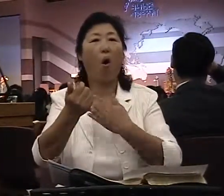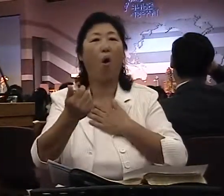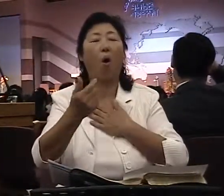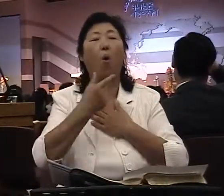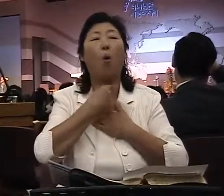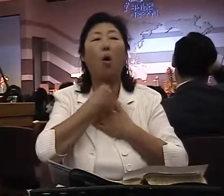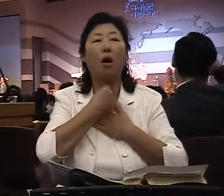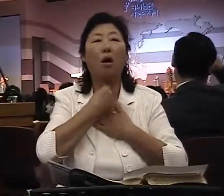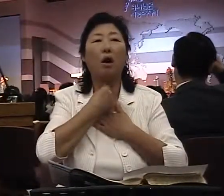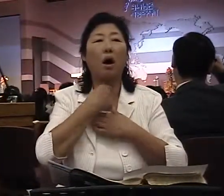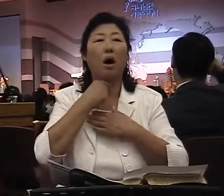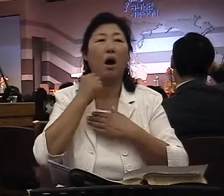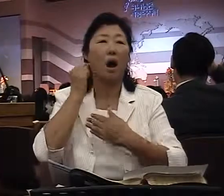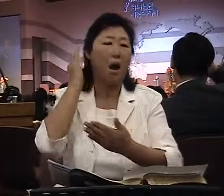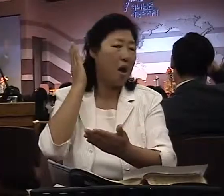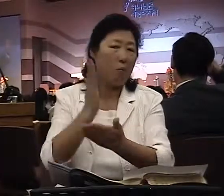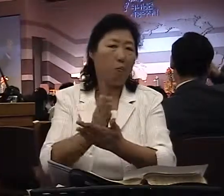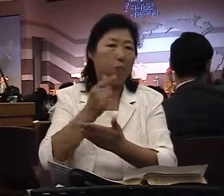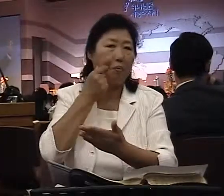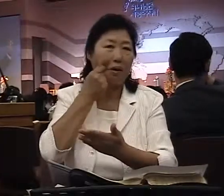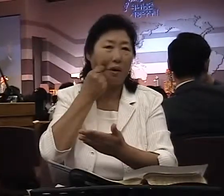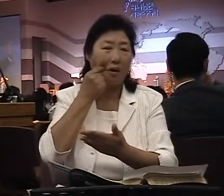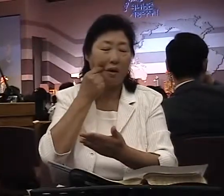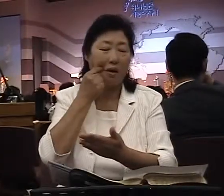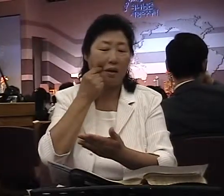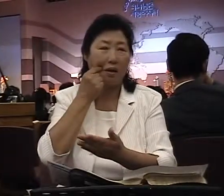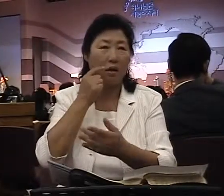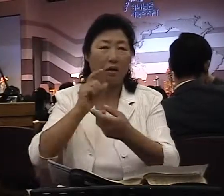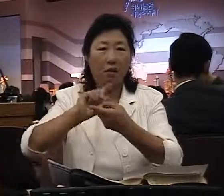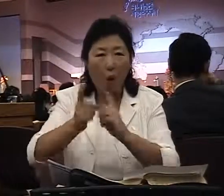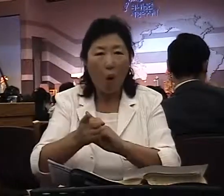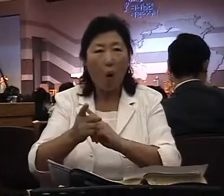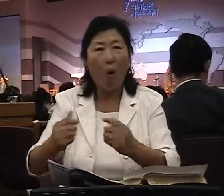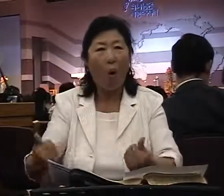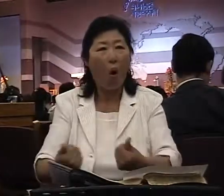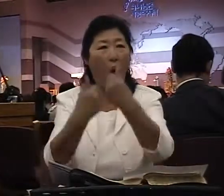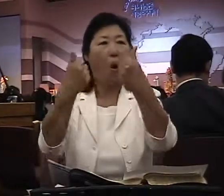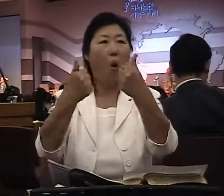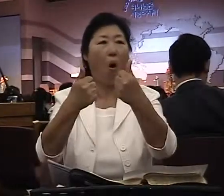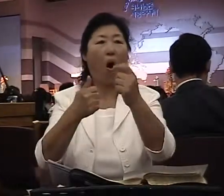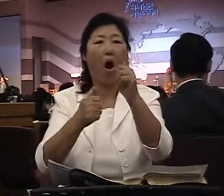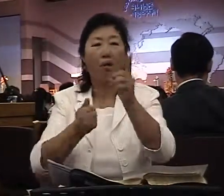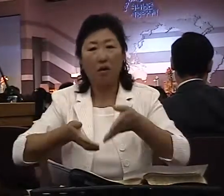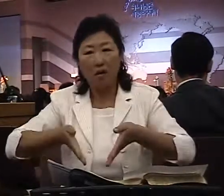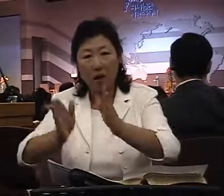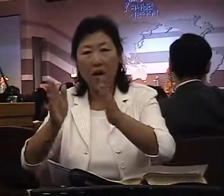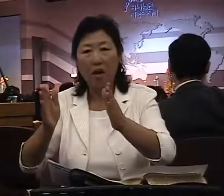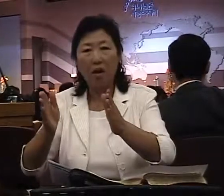함이니라. 이 두 길이 있는데 서로 대적하여서 한 길이 다른 길을 하지 못하게 만든다고